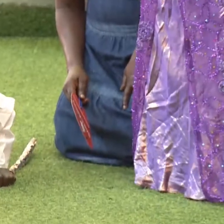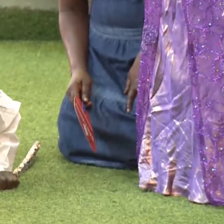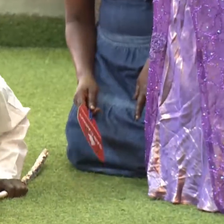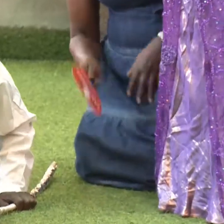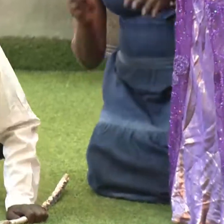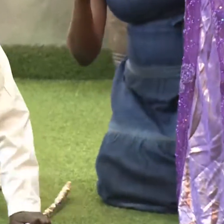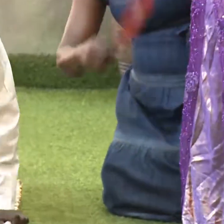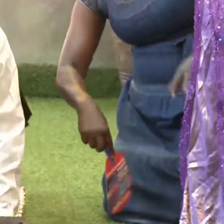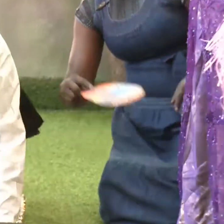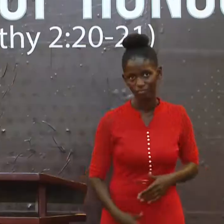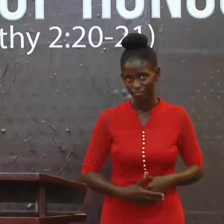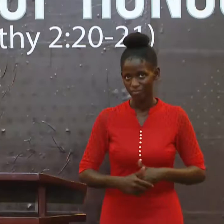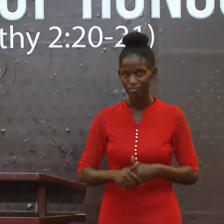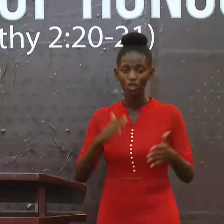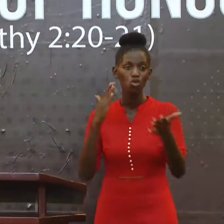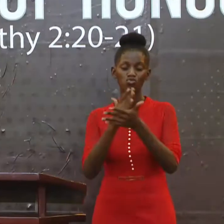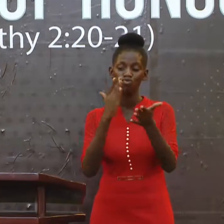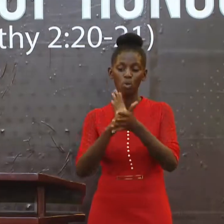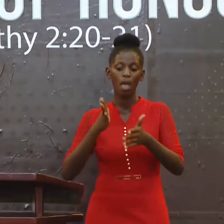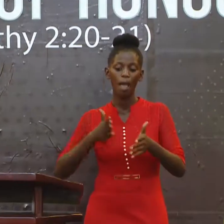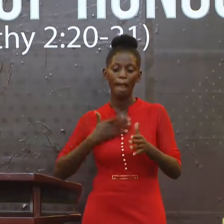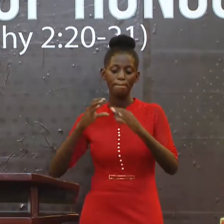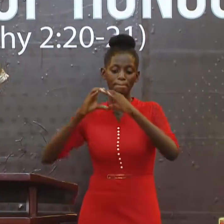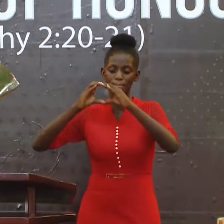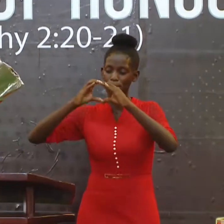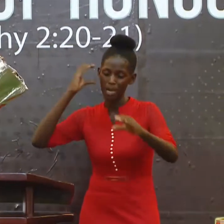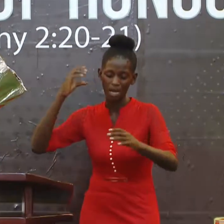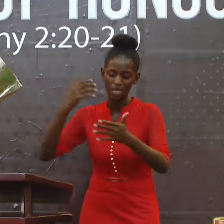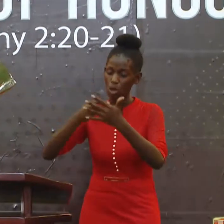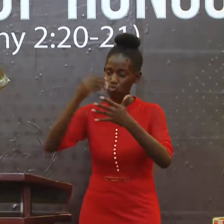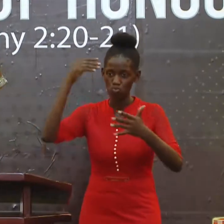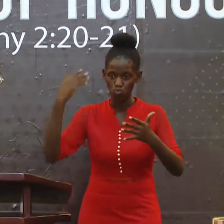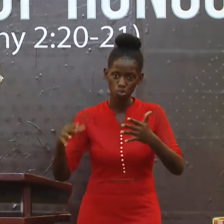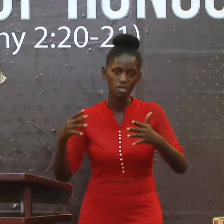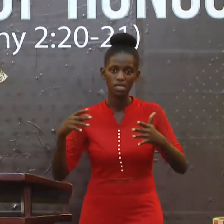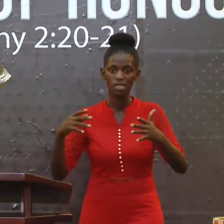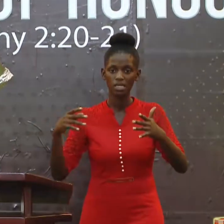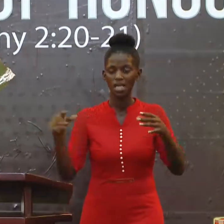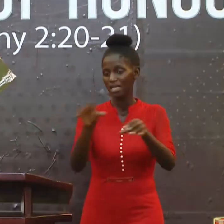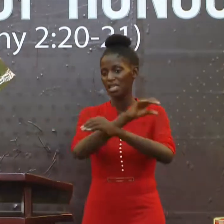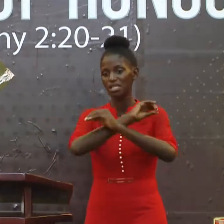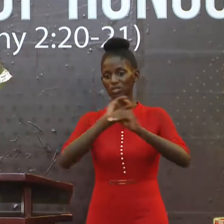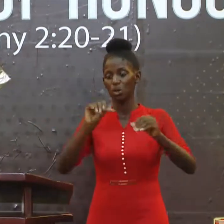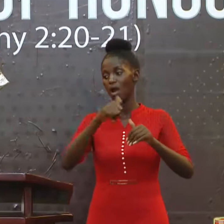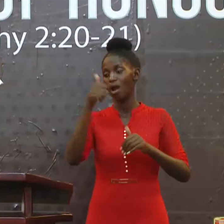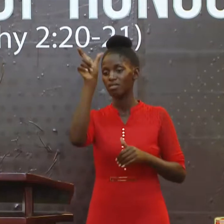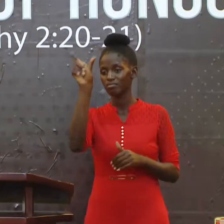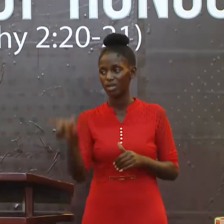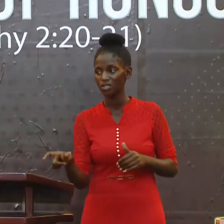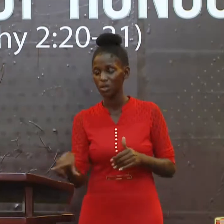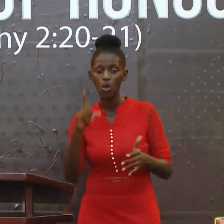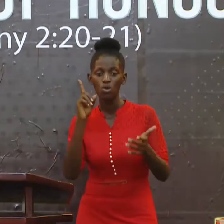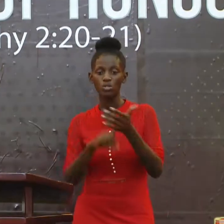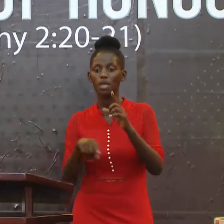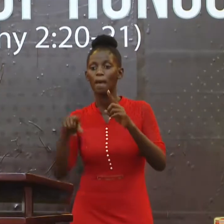n'abakyala era ekyo kituufu era nze ekibya kya muwendo era nze ndi mu bumedi n'obu perusi temuli mulala abakyala bama mugamba kisi